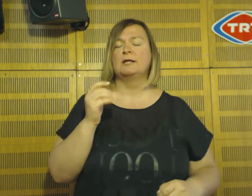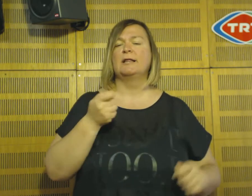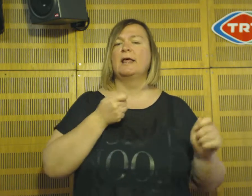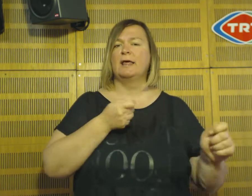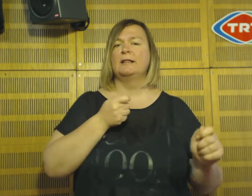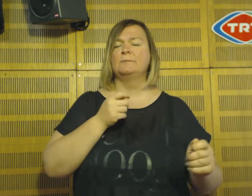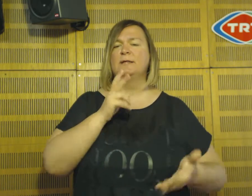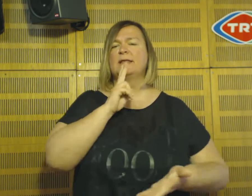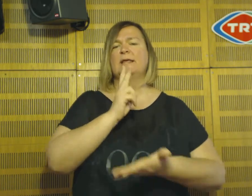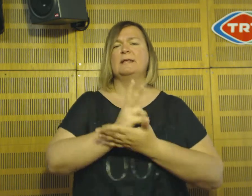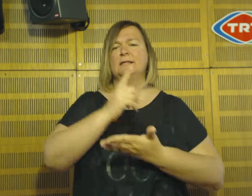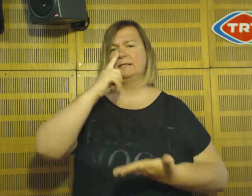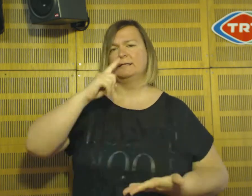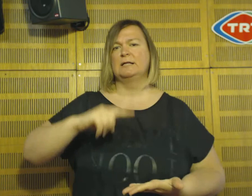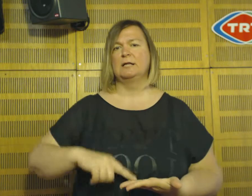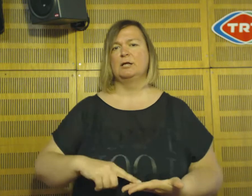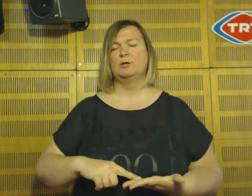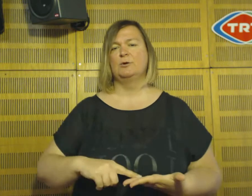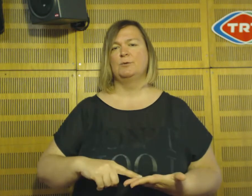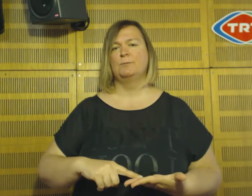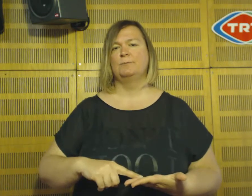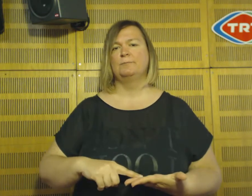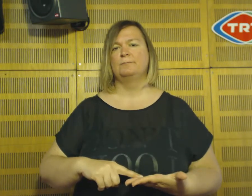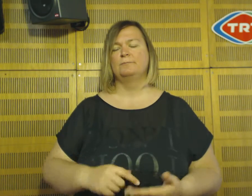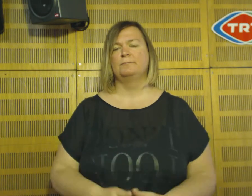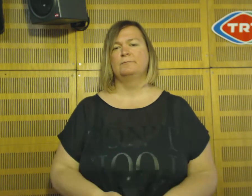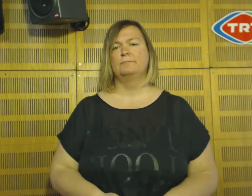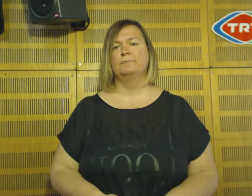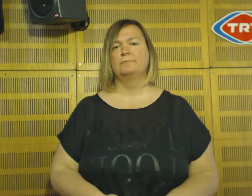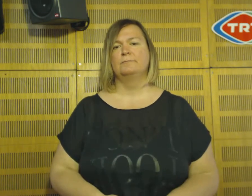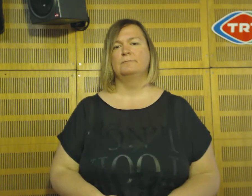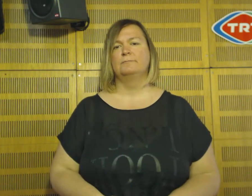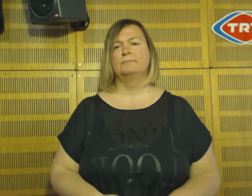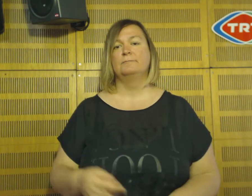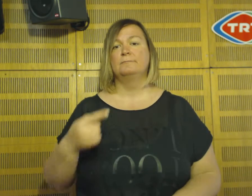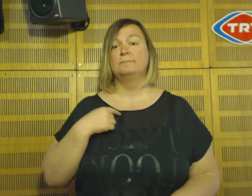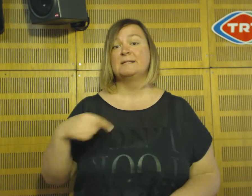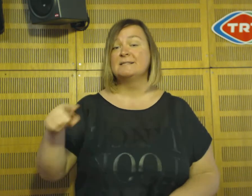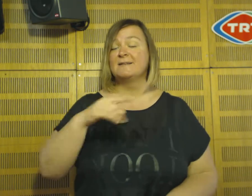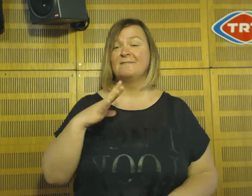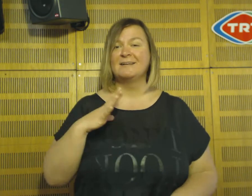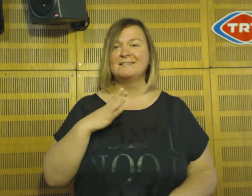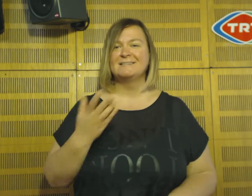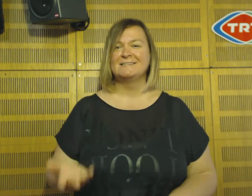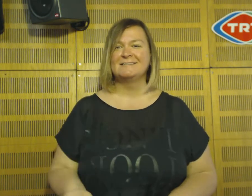çocukların eğitilebileceğine kesinlikle inanıyorum. Biz de varız.